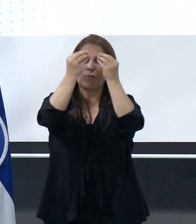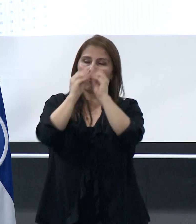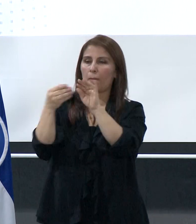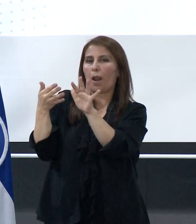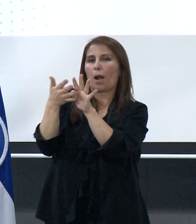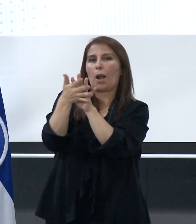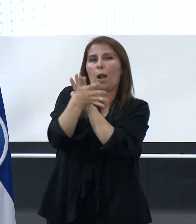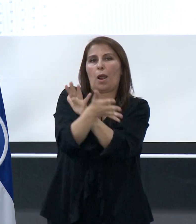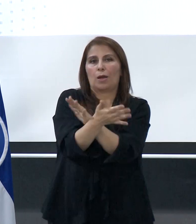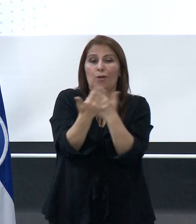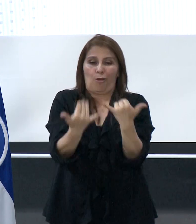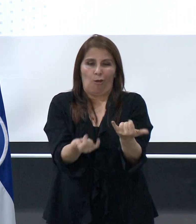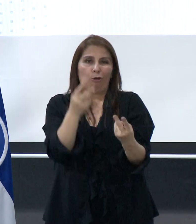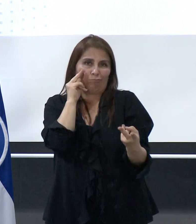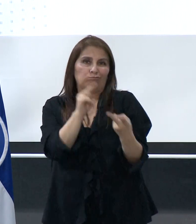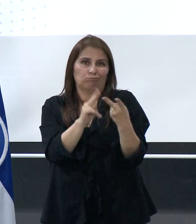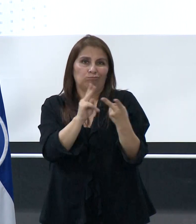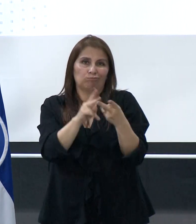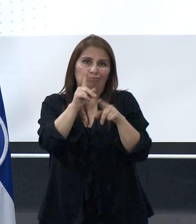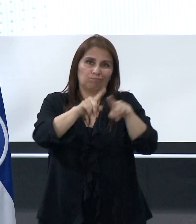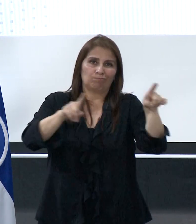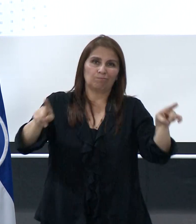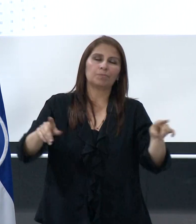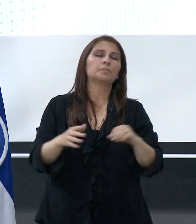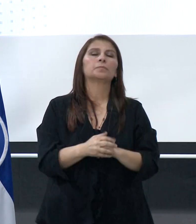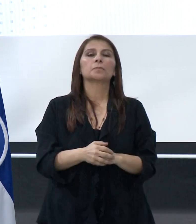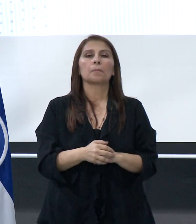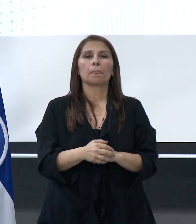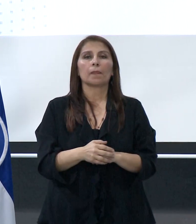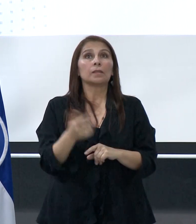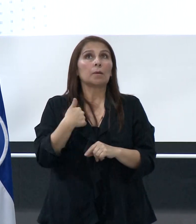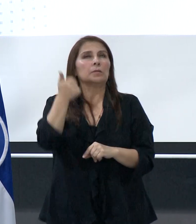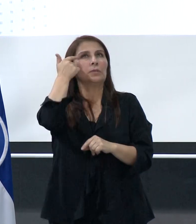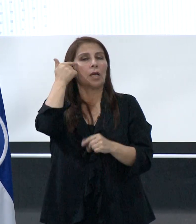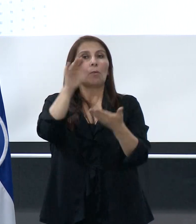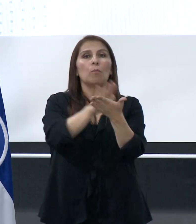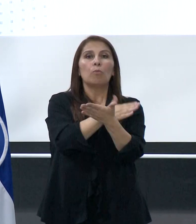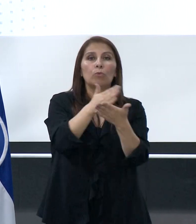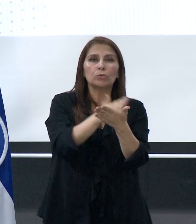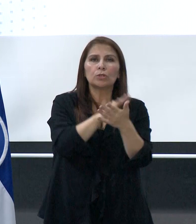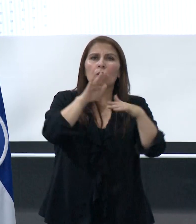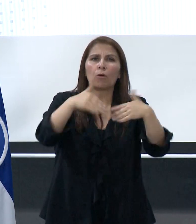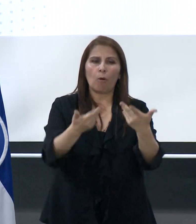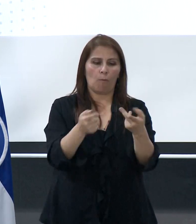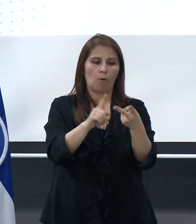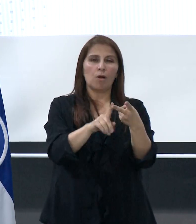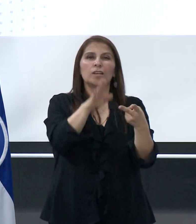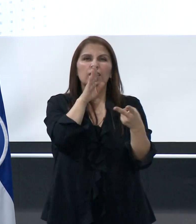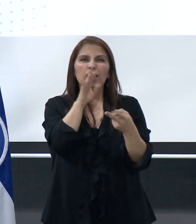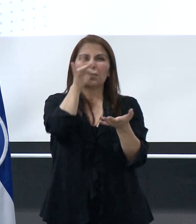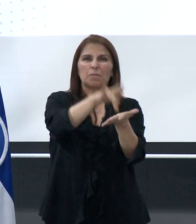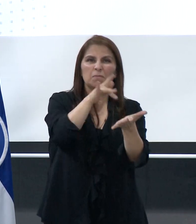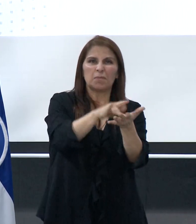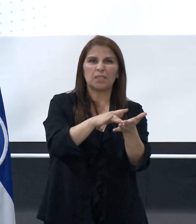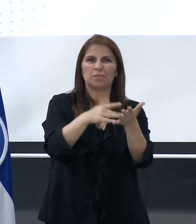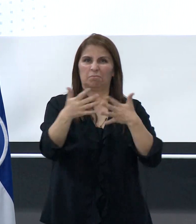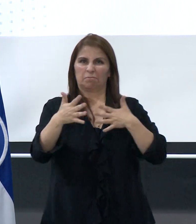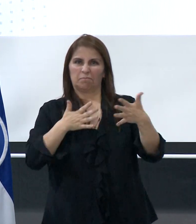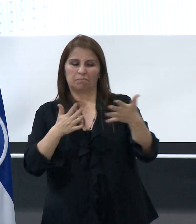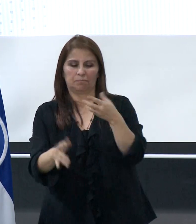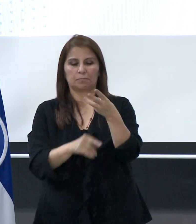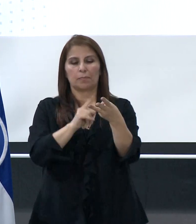consultamos hoy estamos concertando la música estamos concertando los actores las animaciones